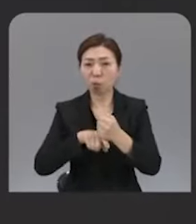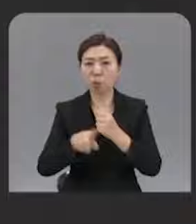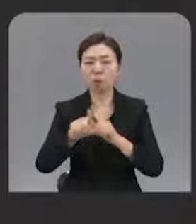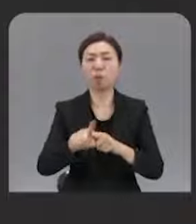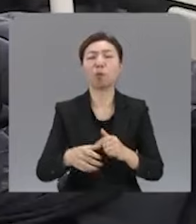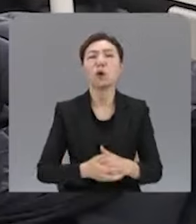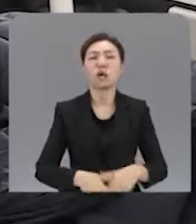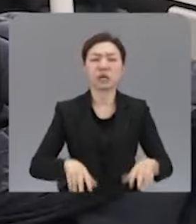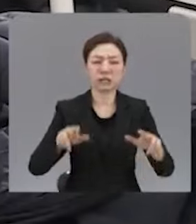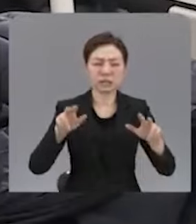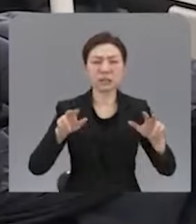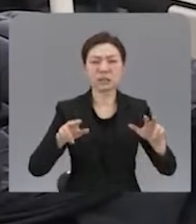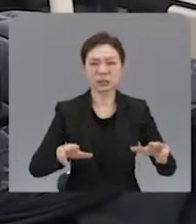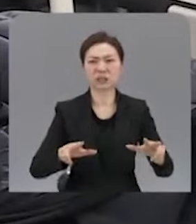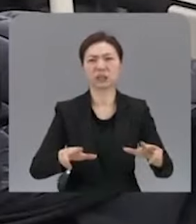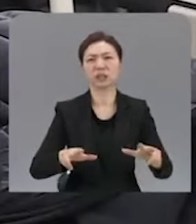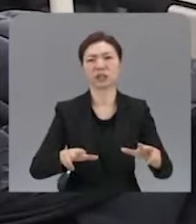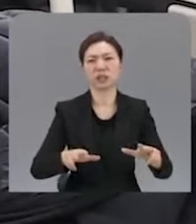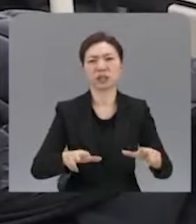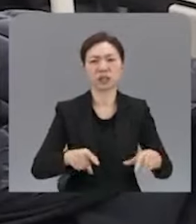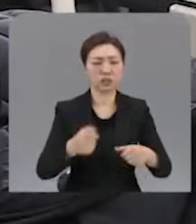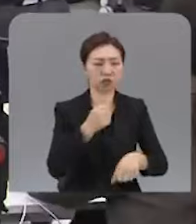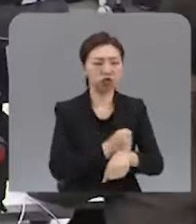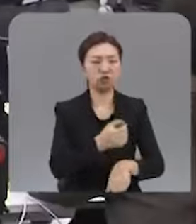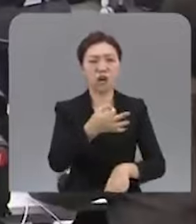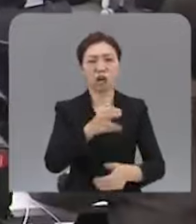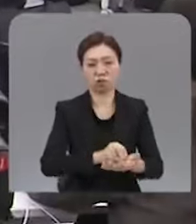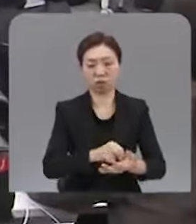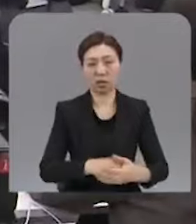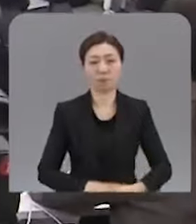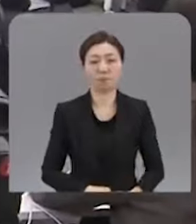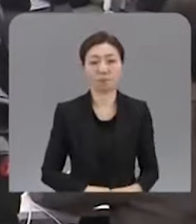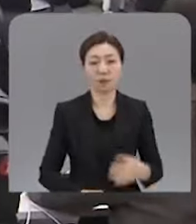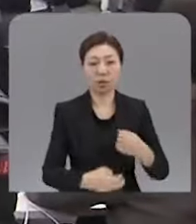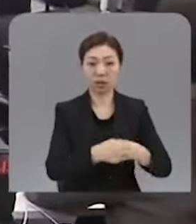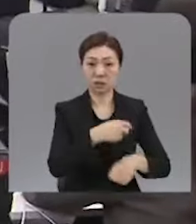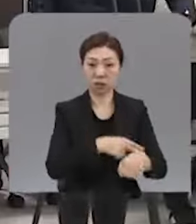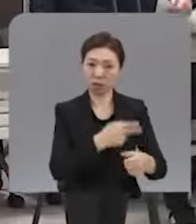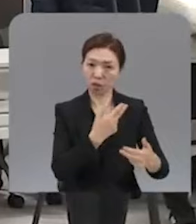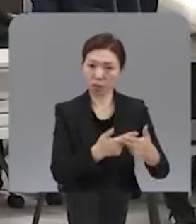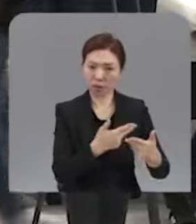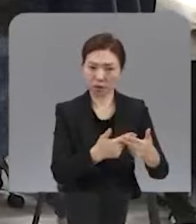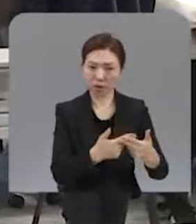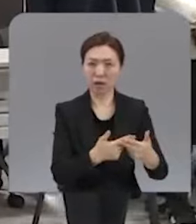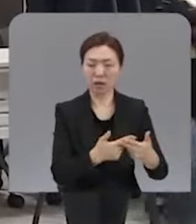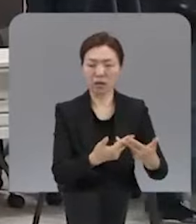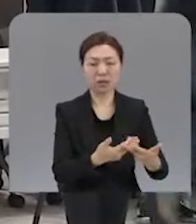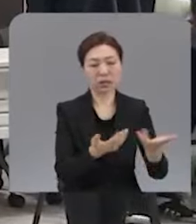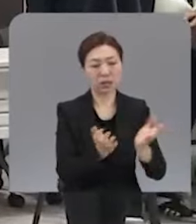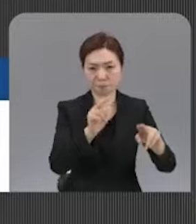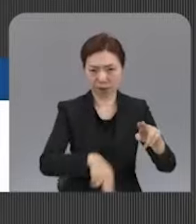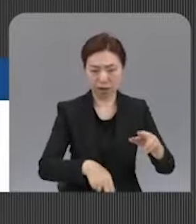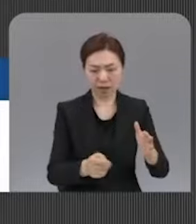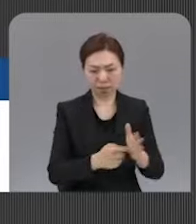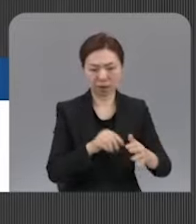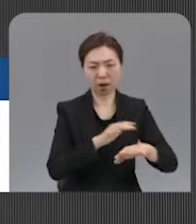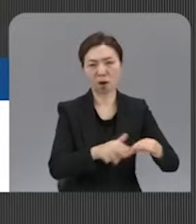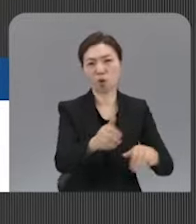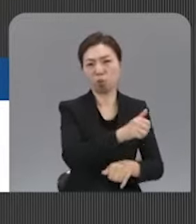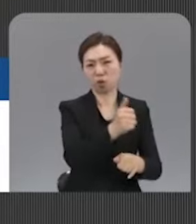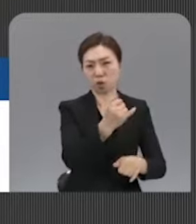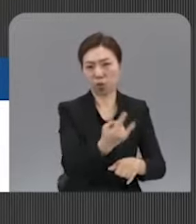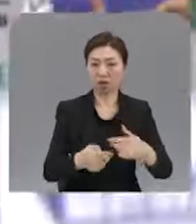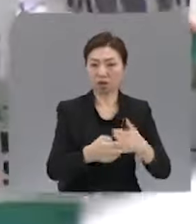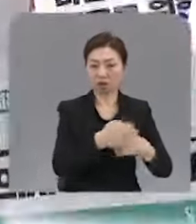hari Selasa pagi 6 Februari dan mengatakan bahwa mereka akan melakukan aksi mogok kerja apabila pemerintah mengumumkan penambahan jumlah